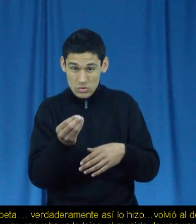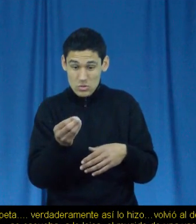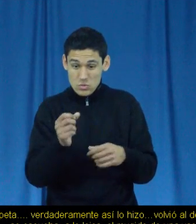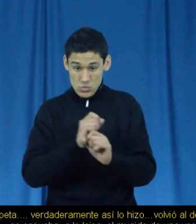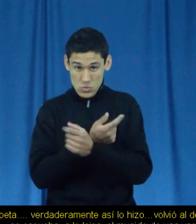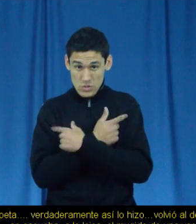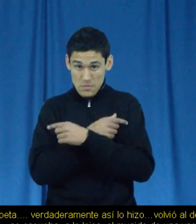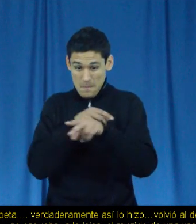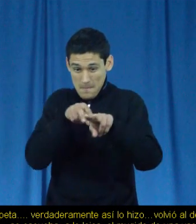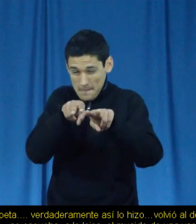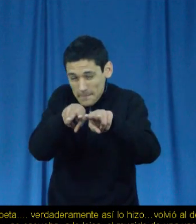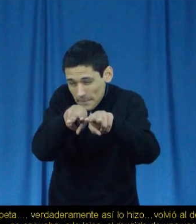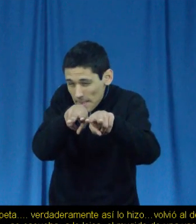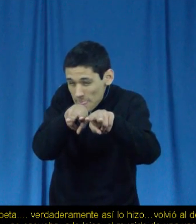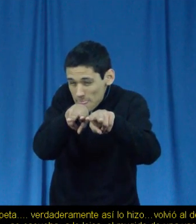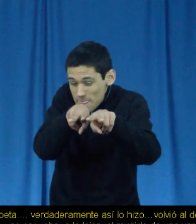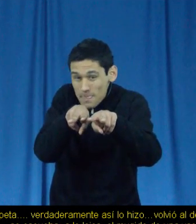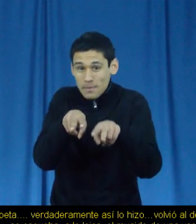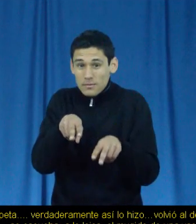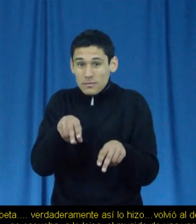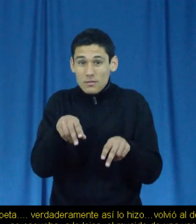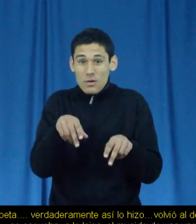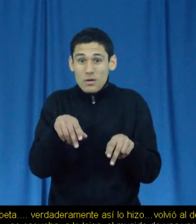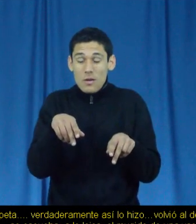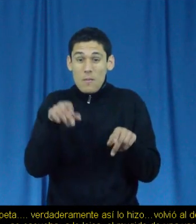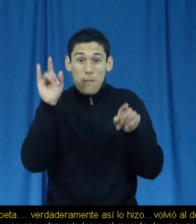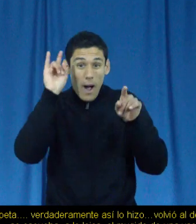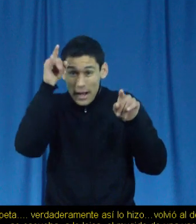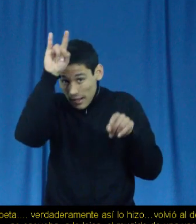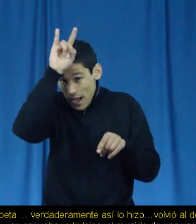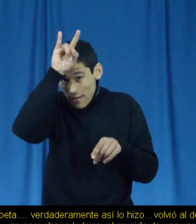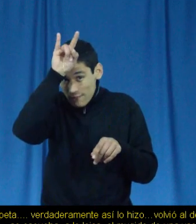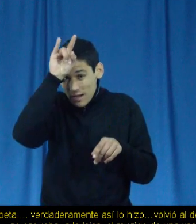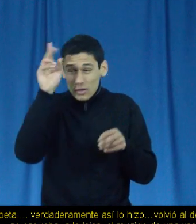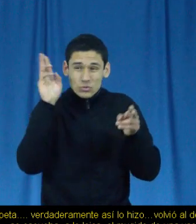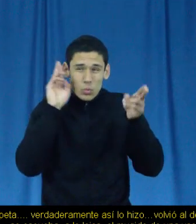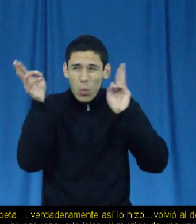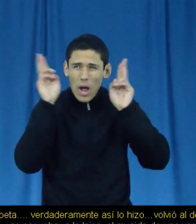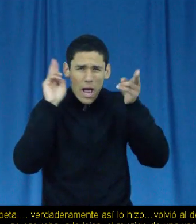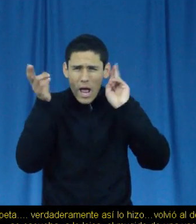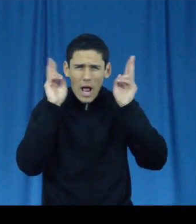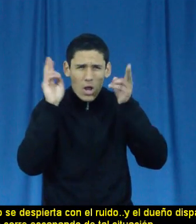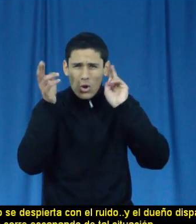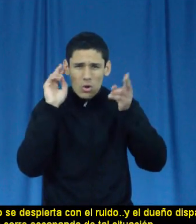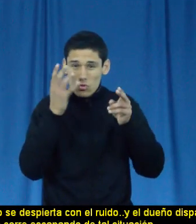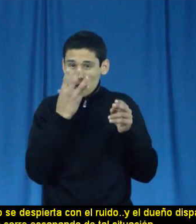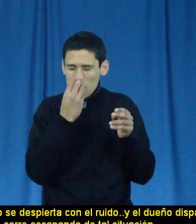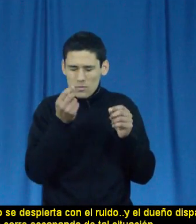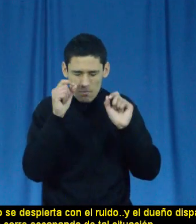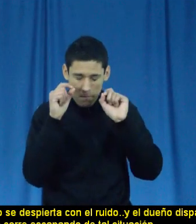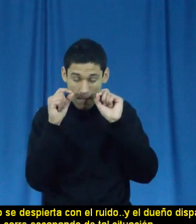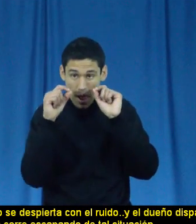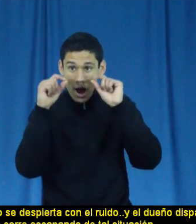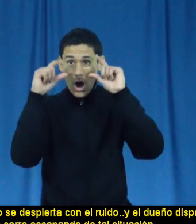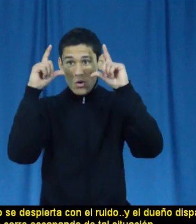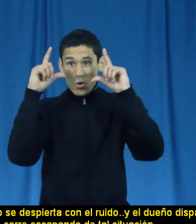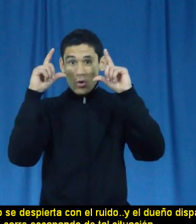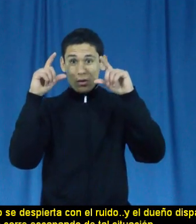Volvió al depósito y allí, apuntándole al zorro, se escucha a lo lejos el mugido de